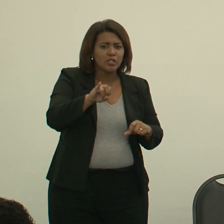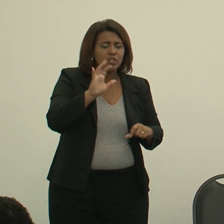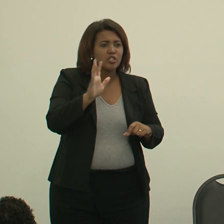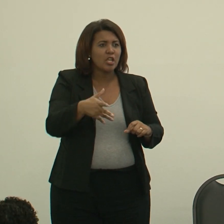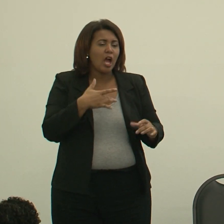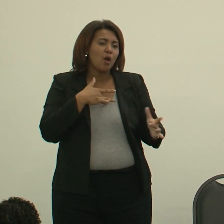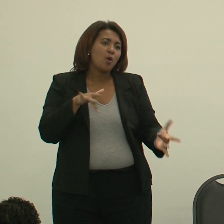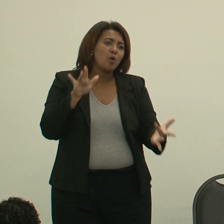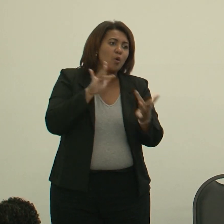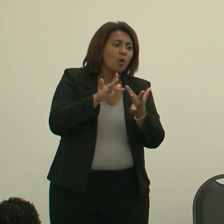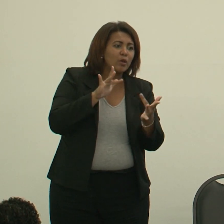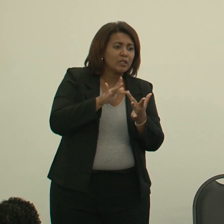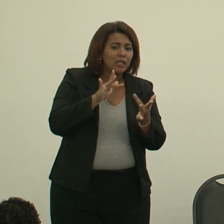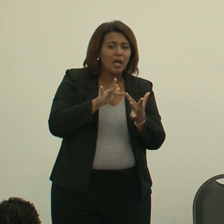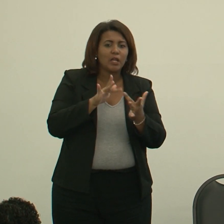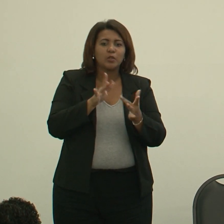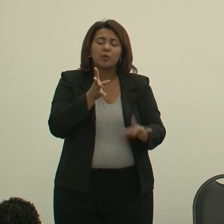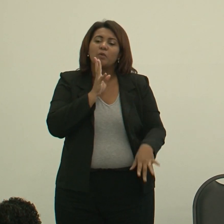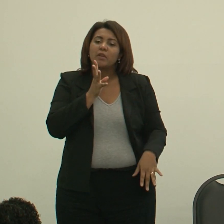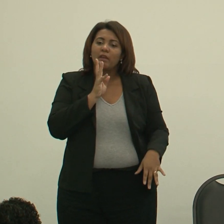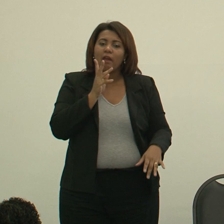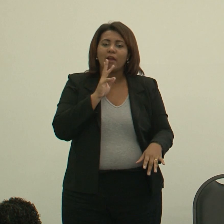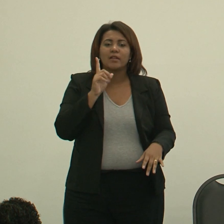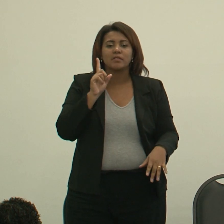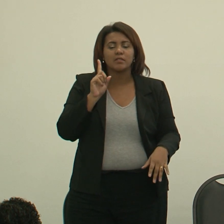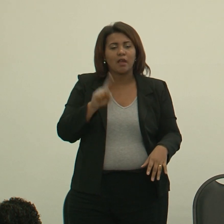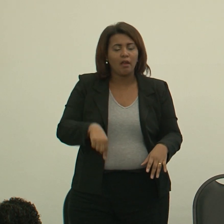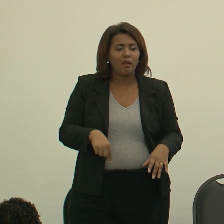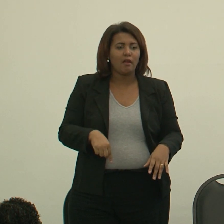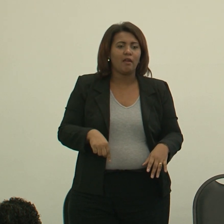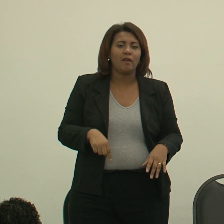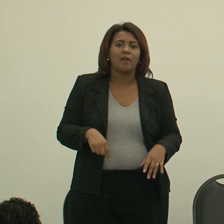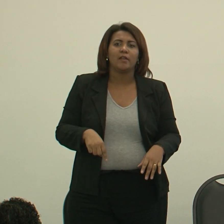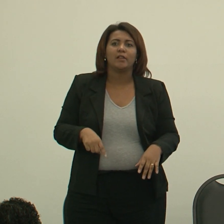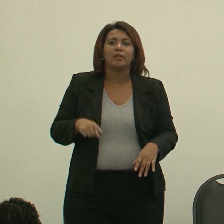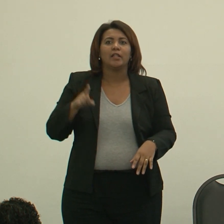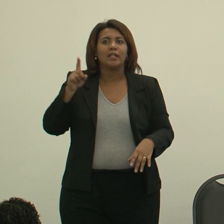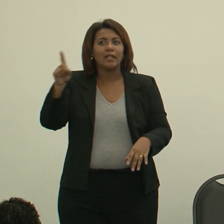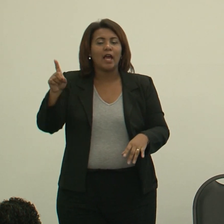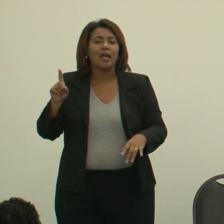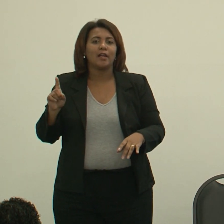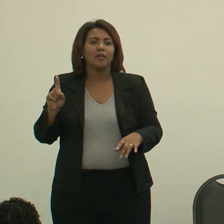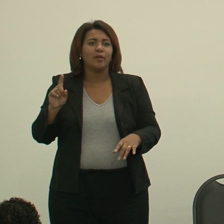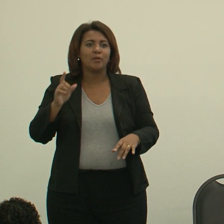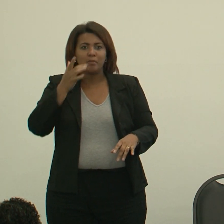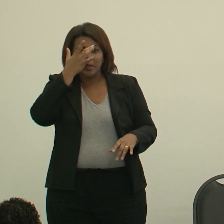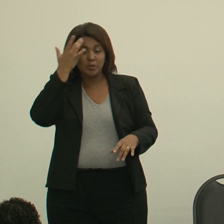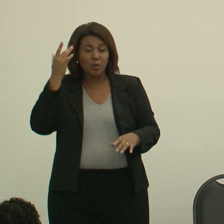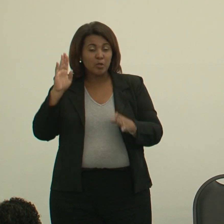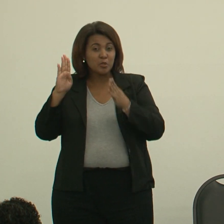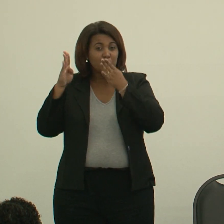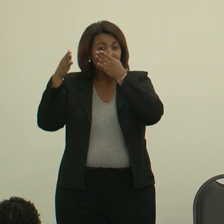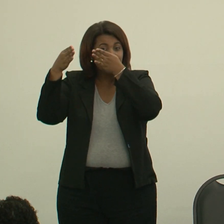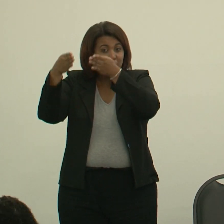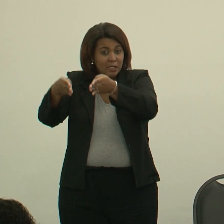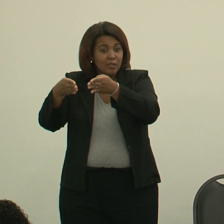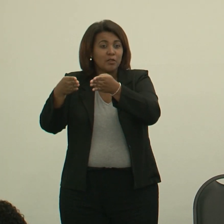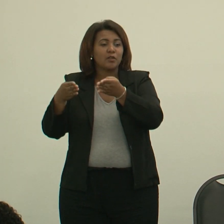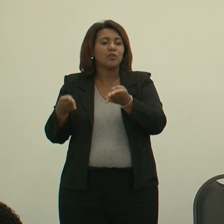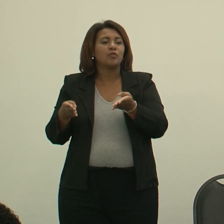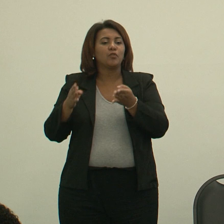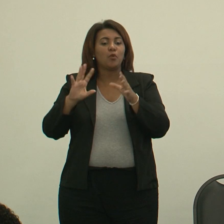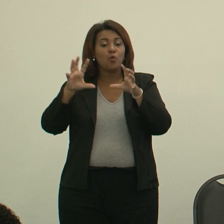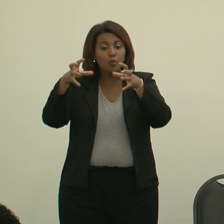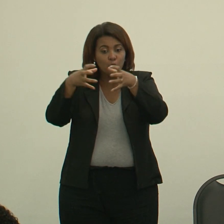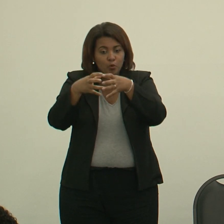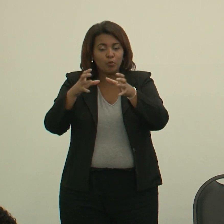de contato, sabe que elas são produzidas por um público específico, direcionada para um